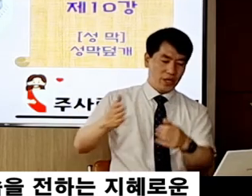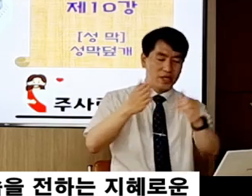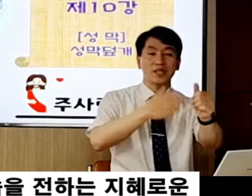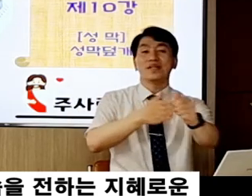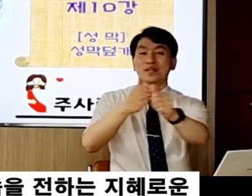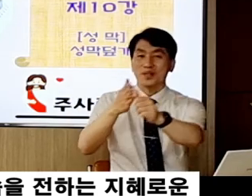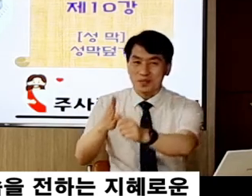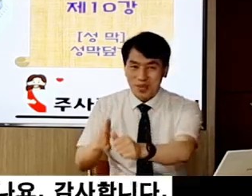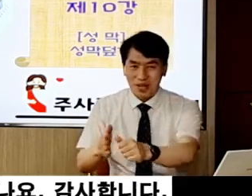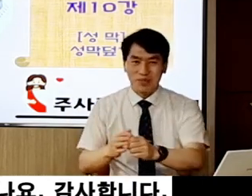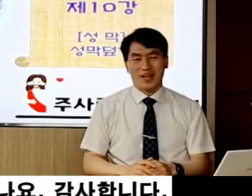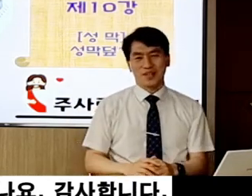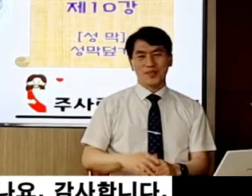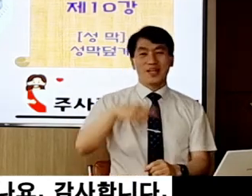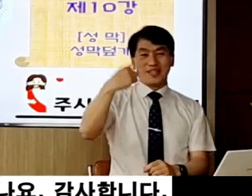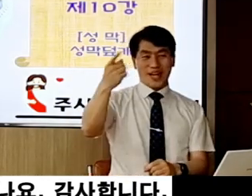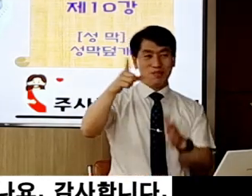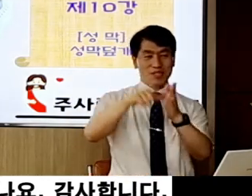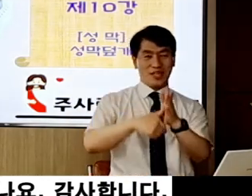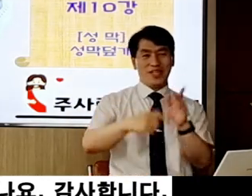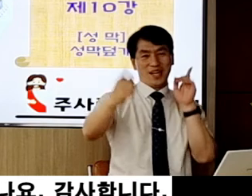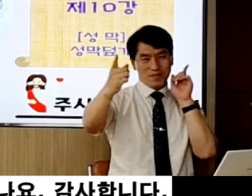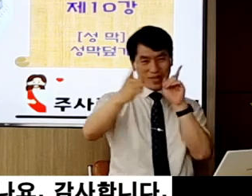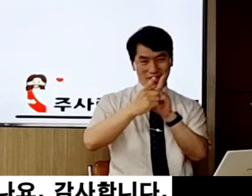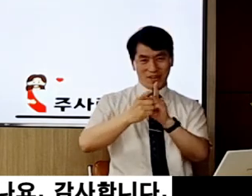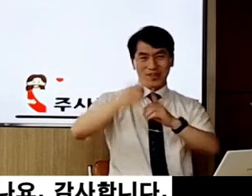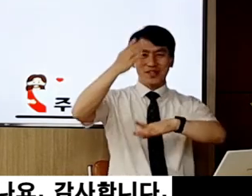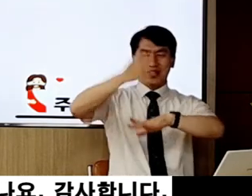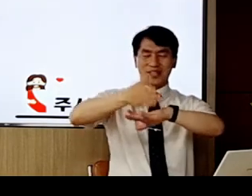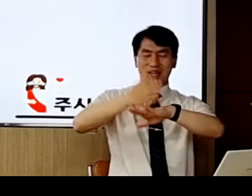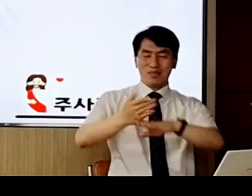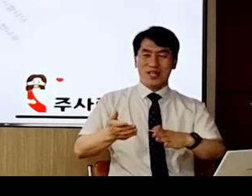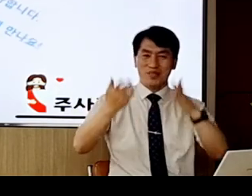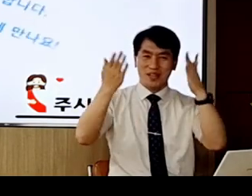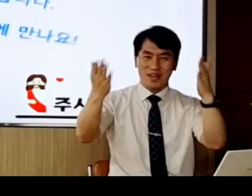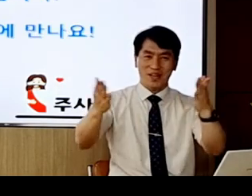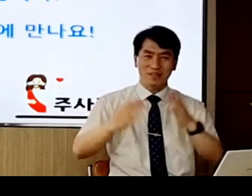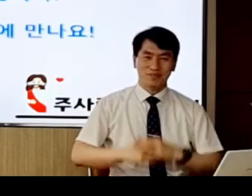되기를 바랍니다. 다음 시간에 만나요. 감사합니다.